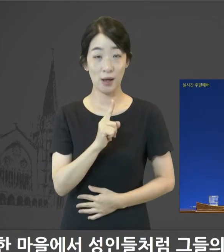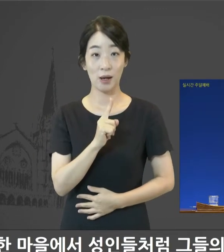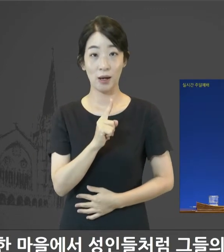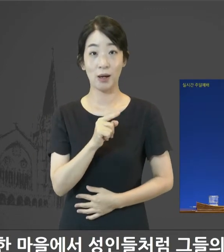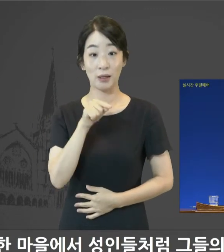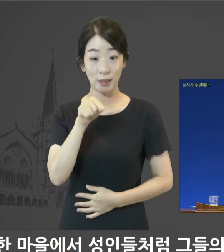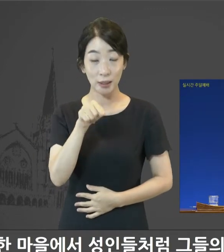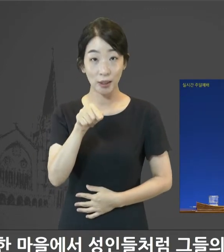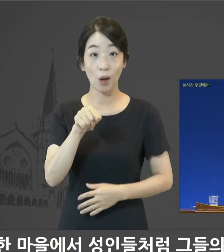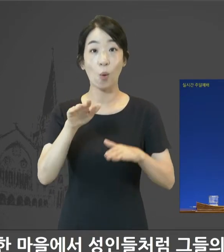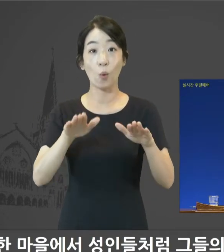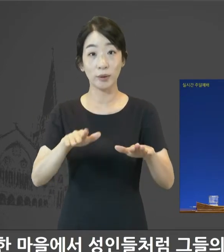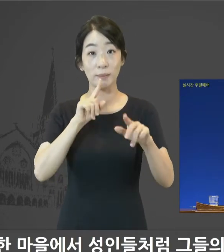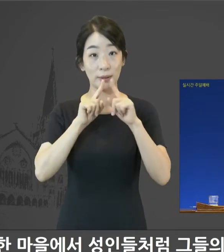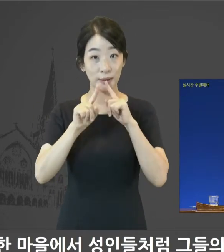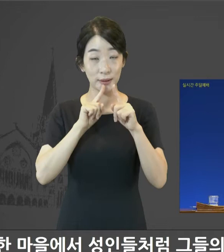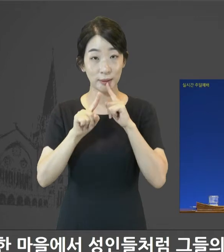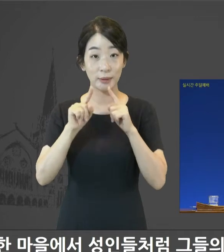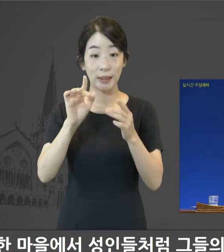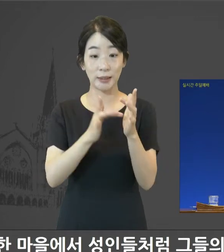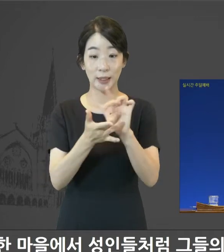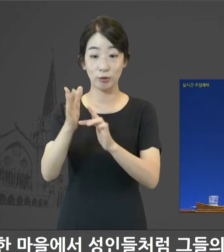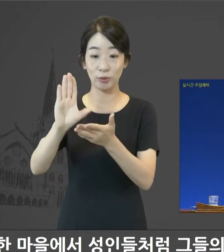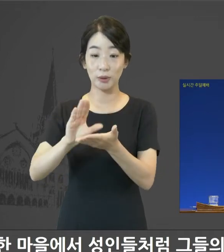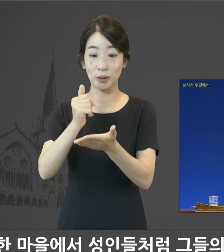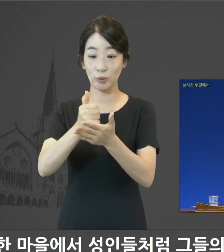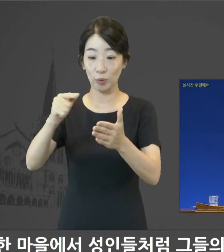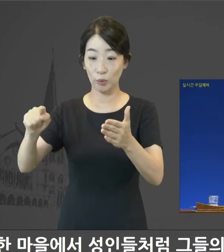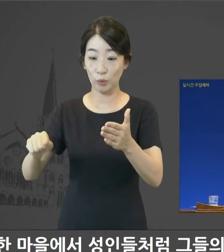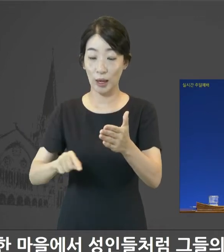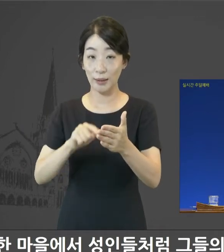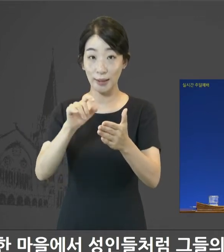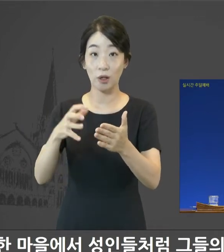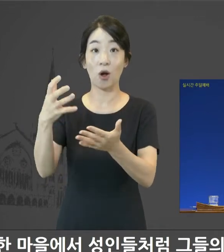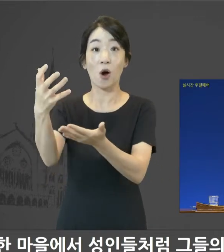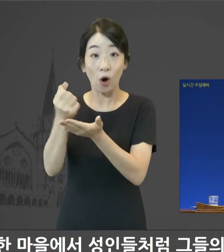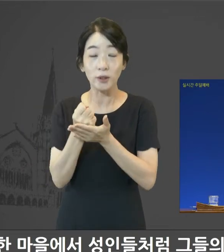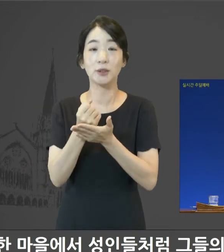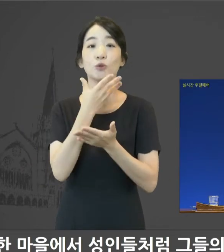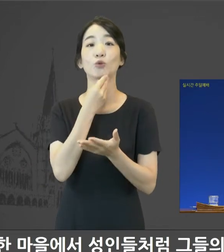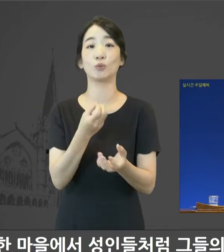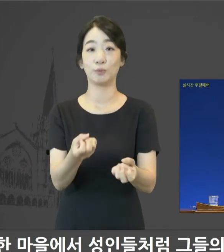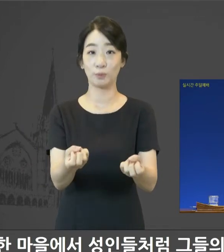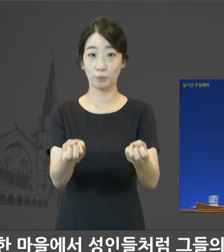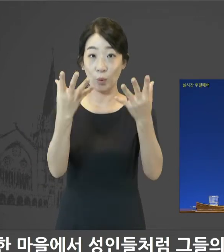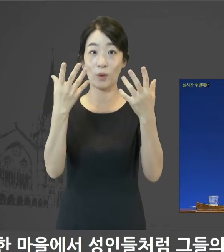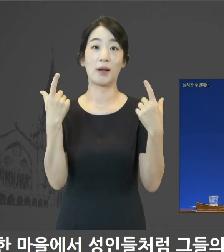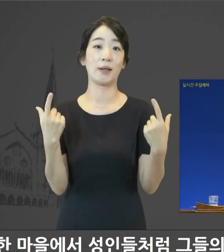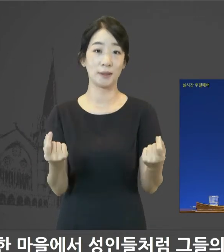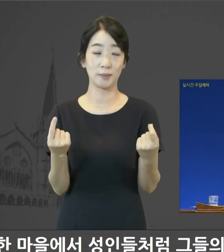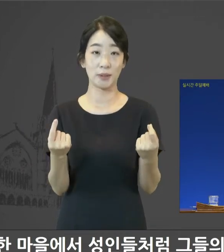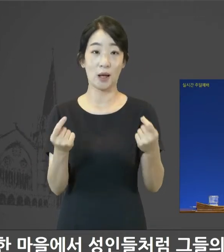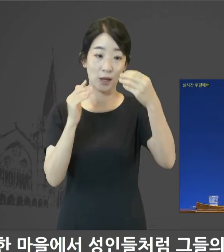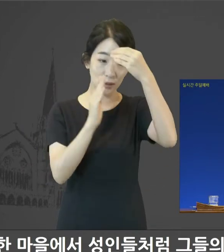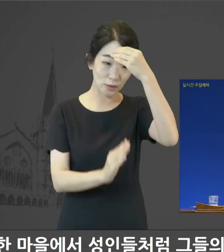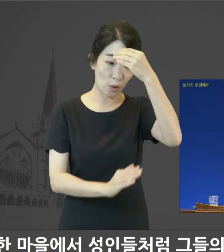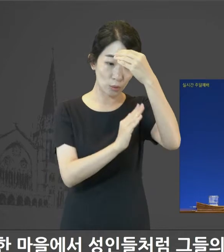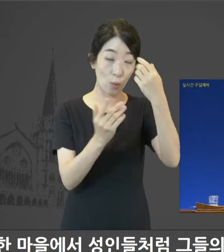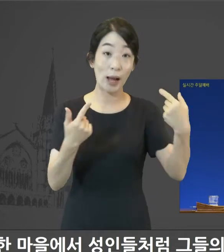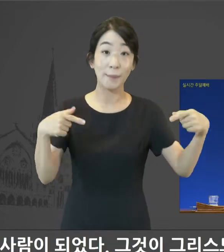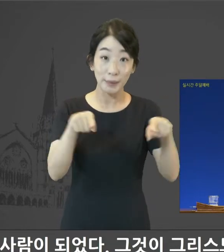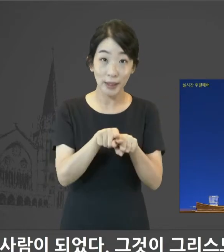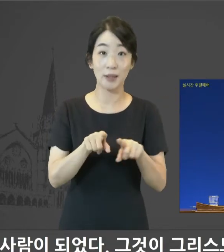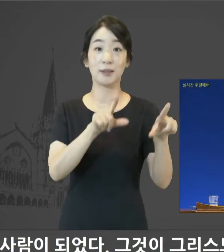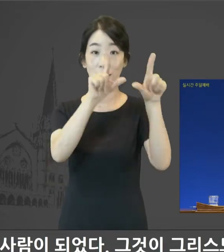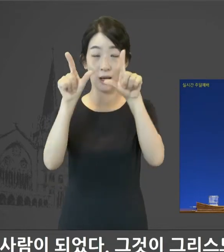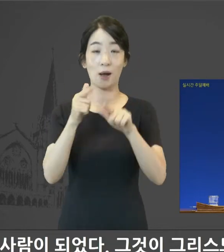이것이 예수 그리스도 안에서 얻은 축복이라고 설명하는 겁니다. 함께 살 수 있게 되었다라는 표현이죠.